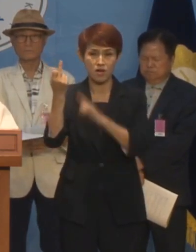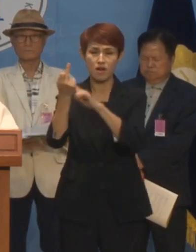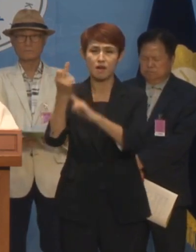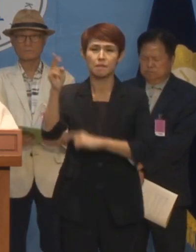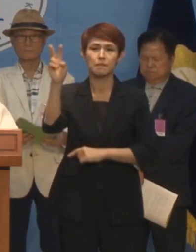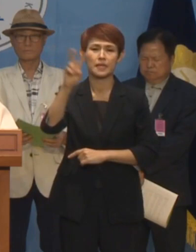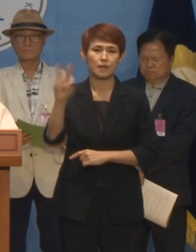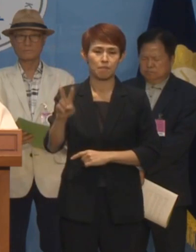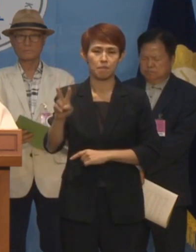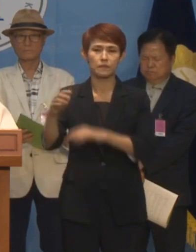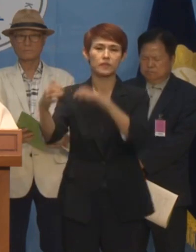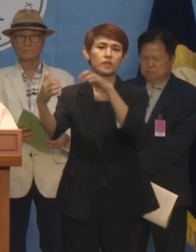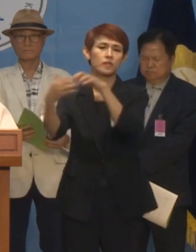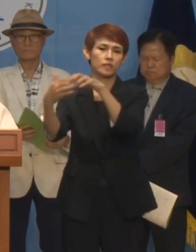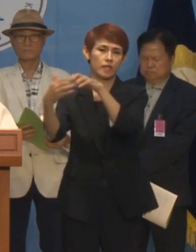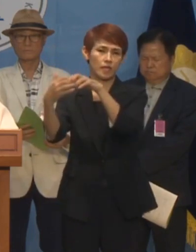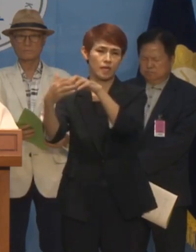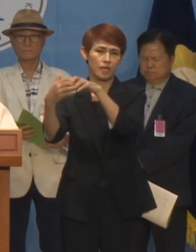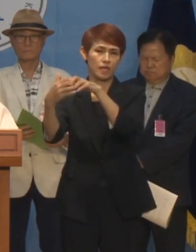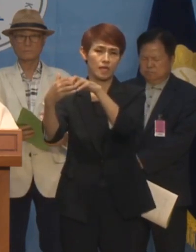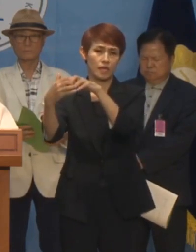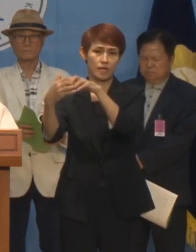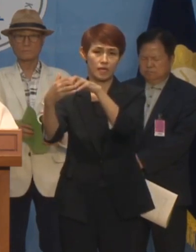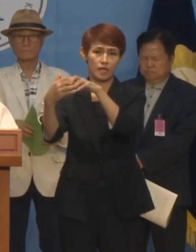베트남 전쟁에